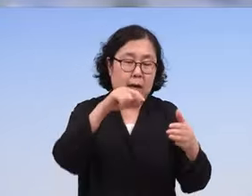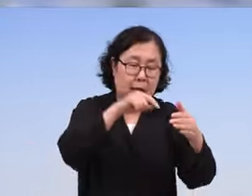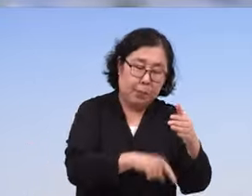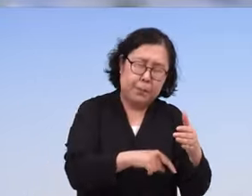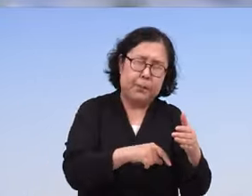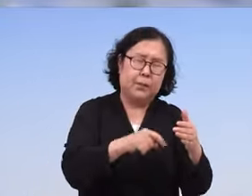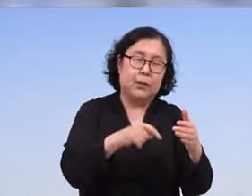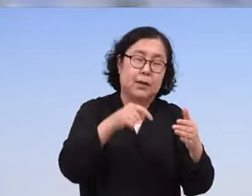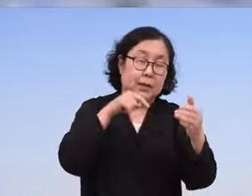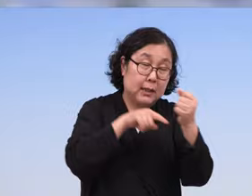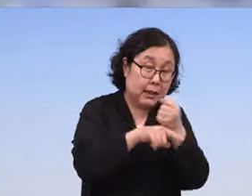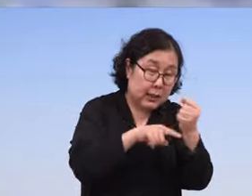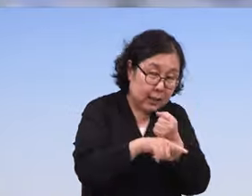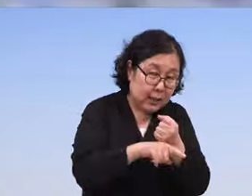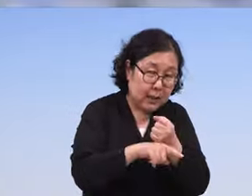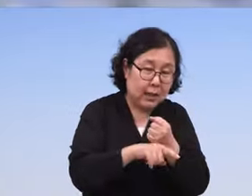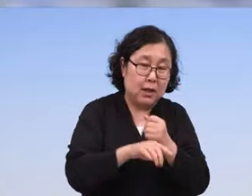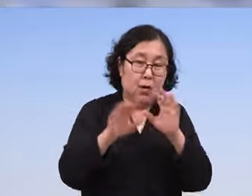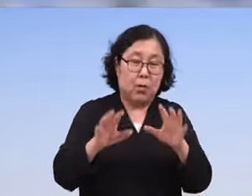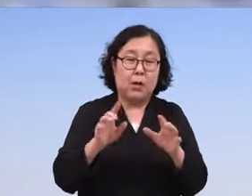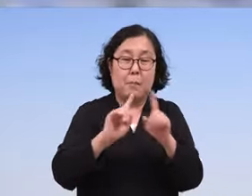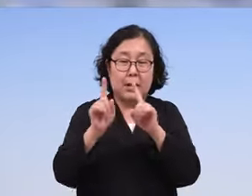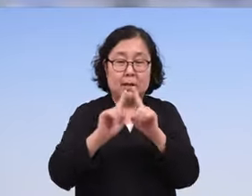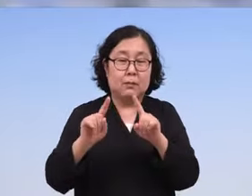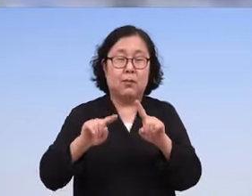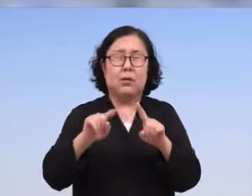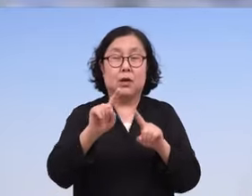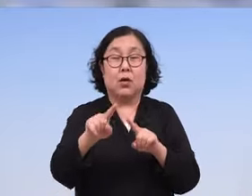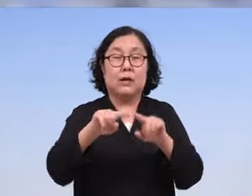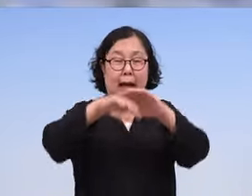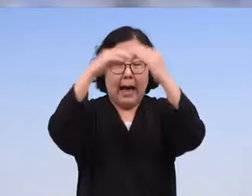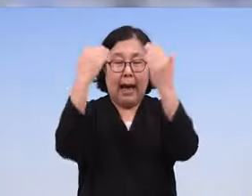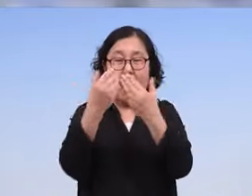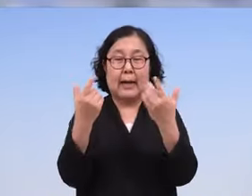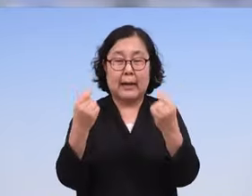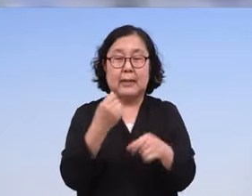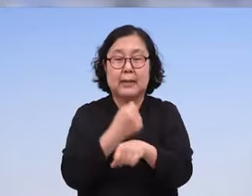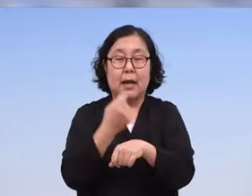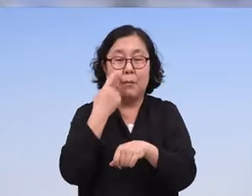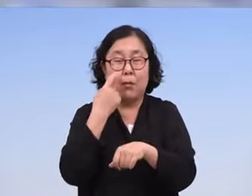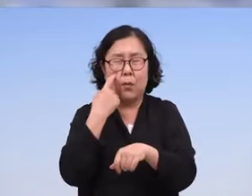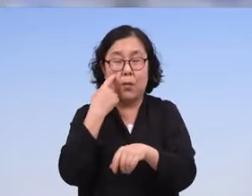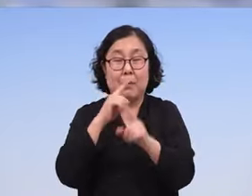깊은 뜻이? 오늘 말씀은 이거 다 같이 해보고 마치도록 하겠습니다.